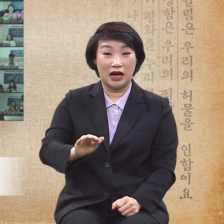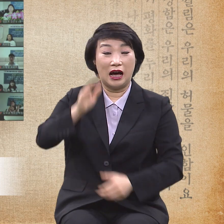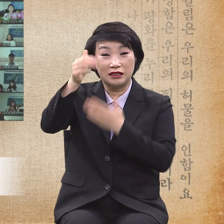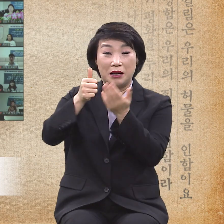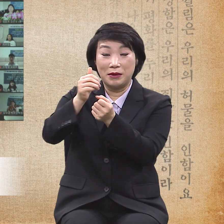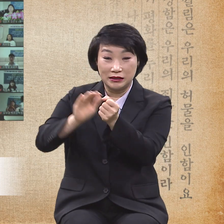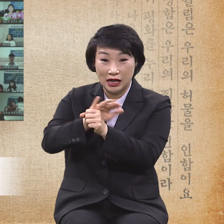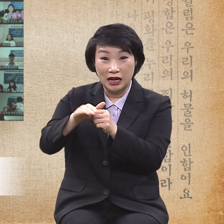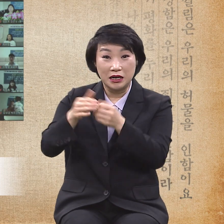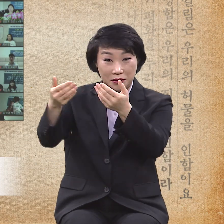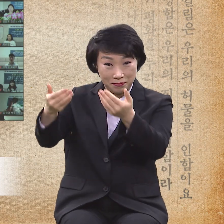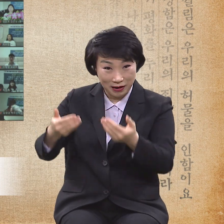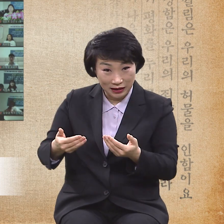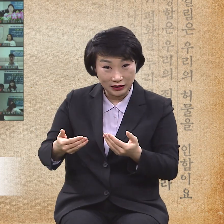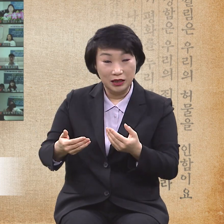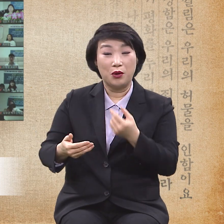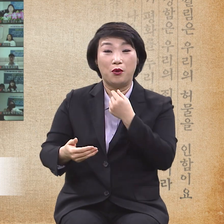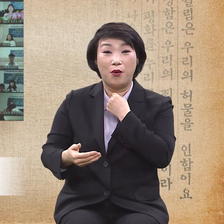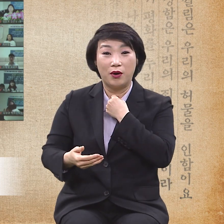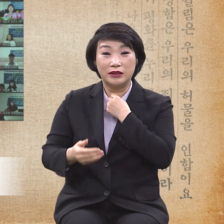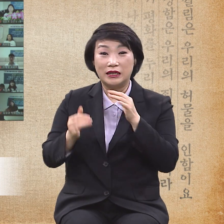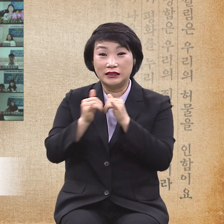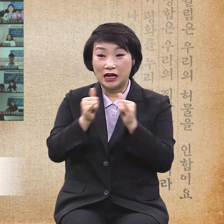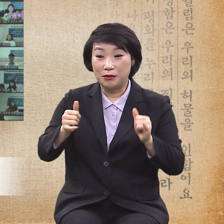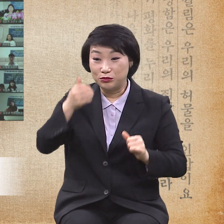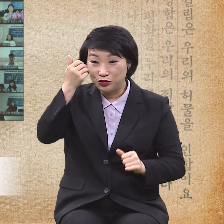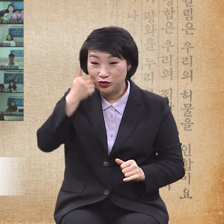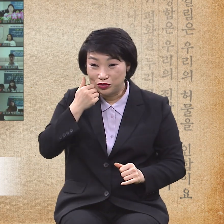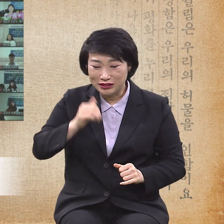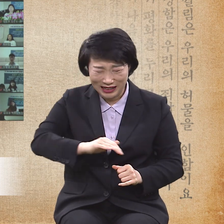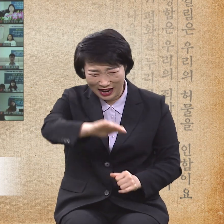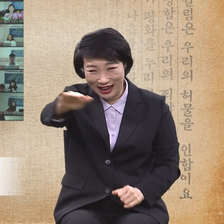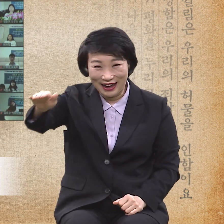하나님의 사랑을 받기를 원하는 자들에게는